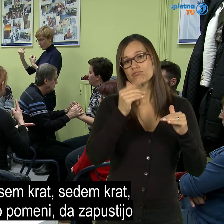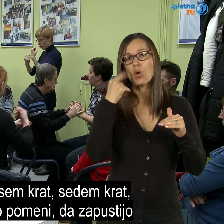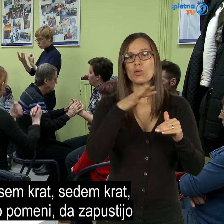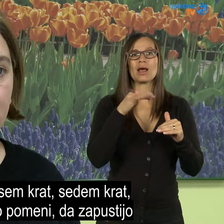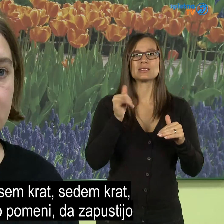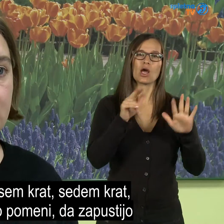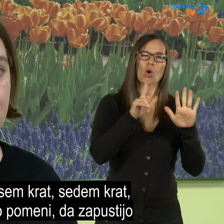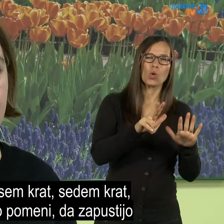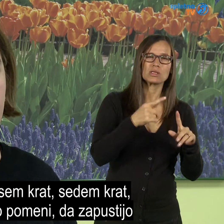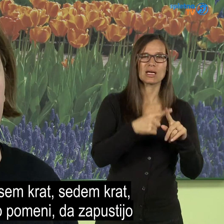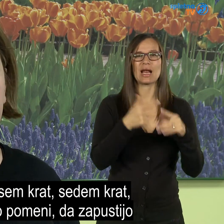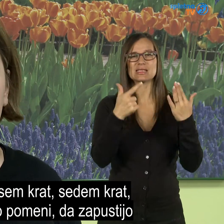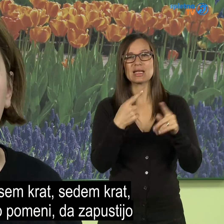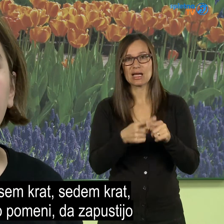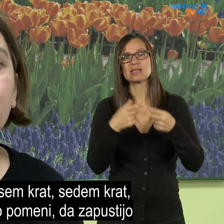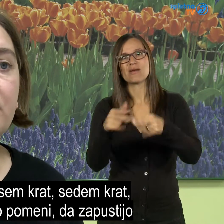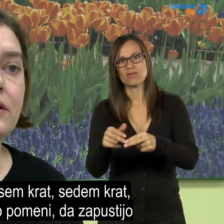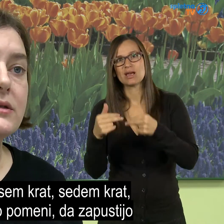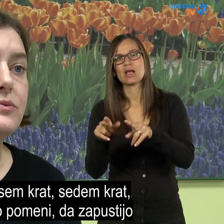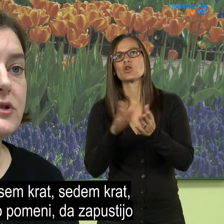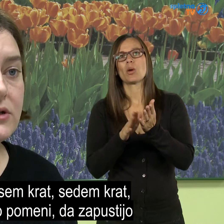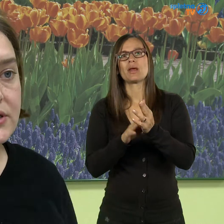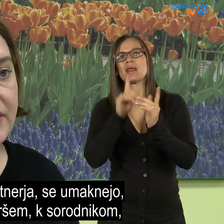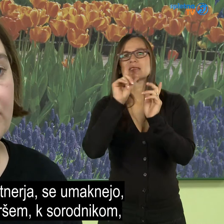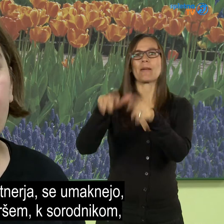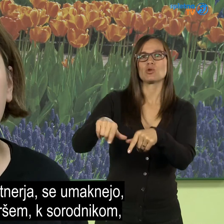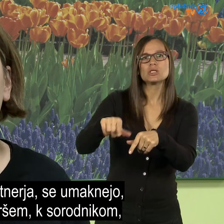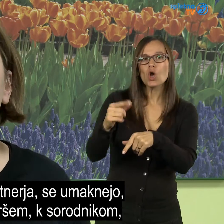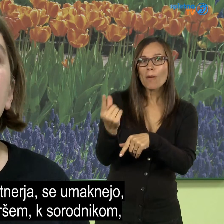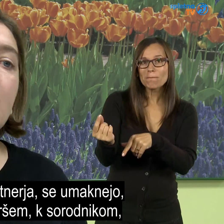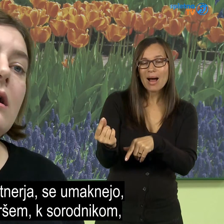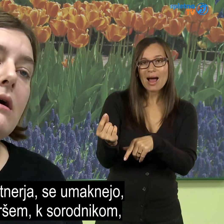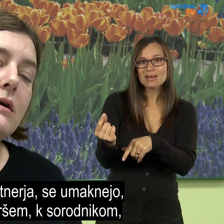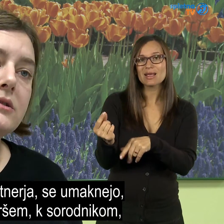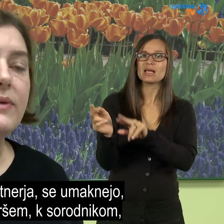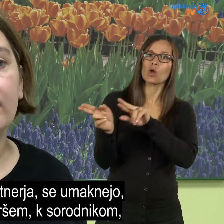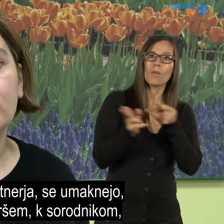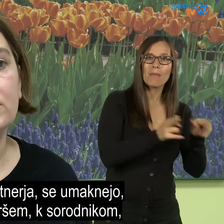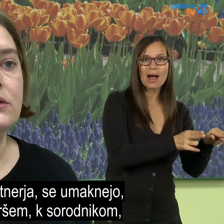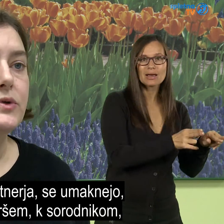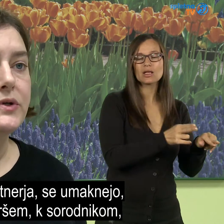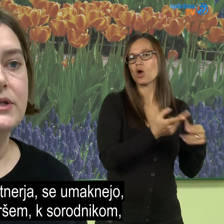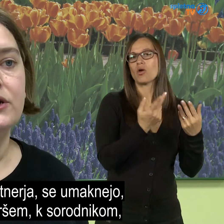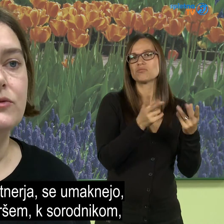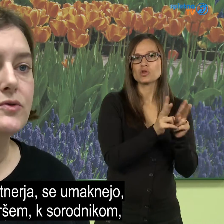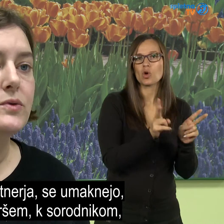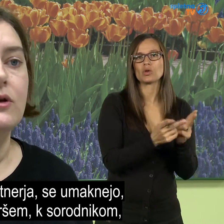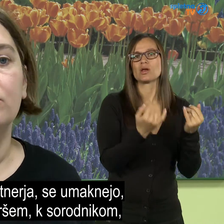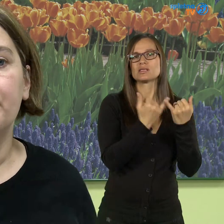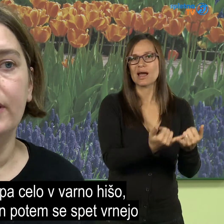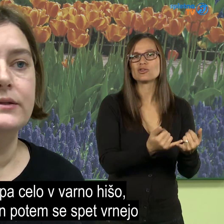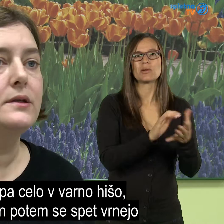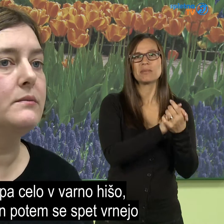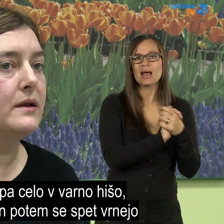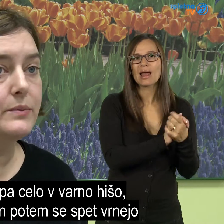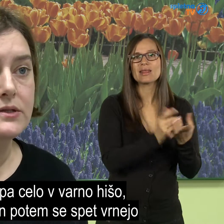tam okrog 8-krat, 7-krat, da se vrnejo. To pomeni, da zapustijo nasilnega partnerja, se umaknejo recimo k staršem, k sorodnikom,